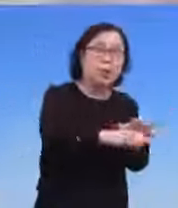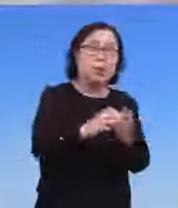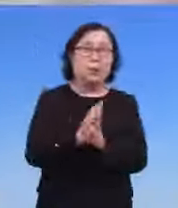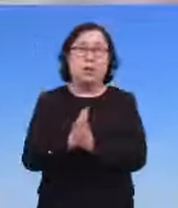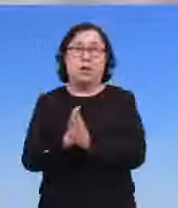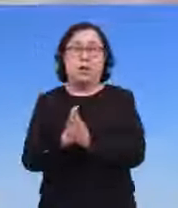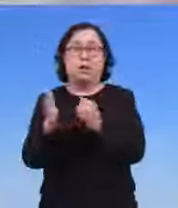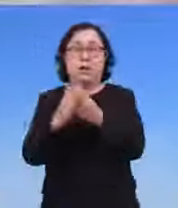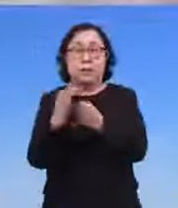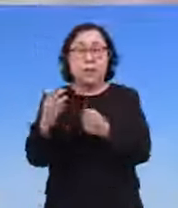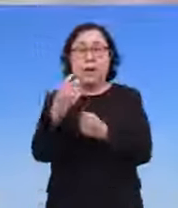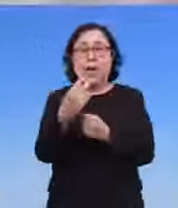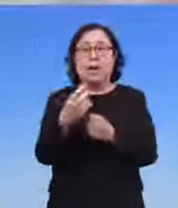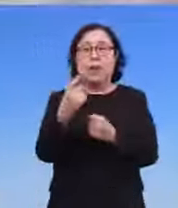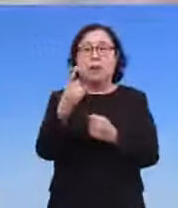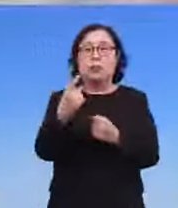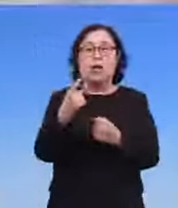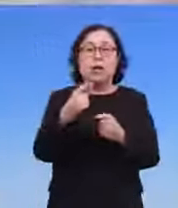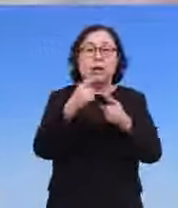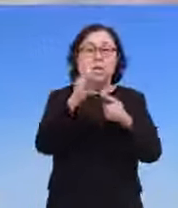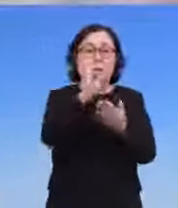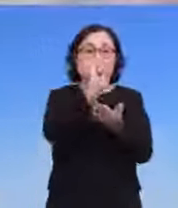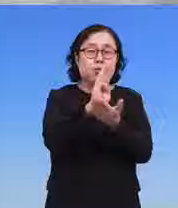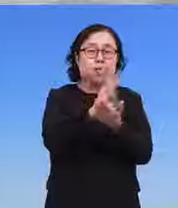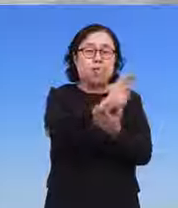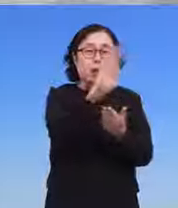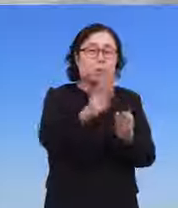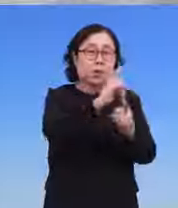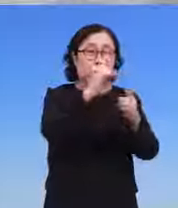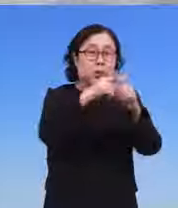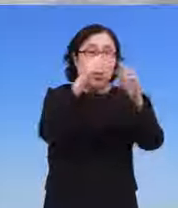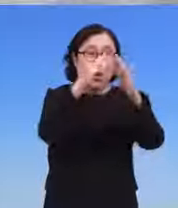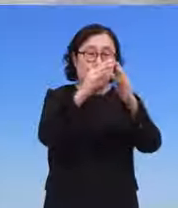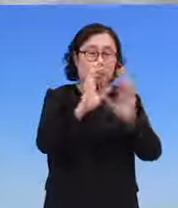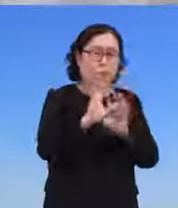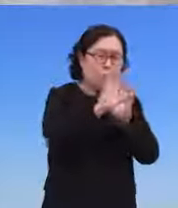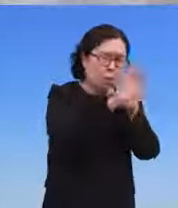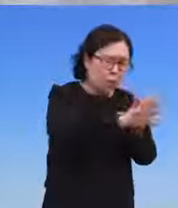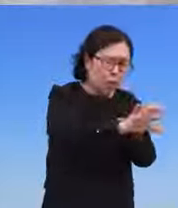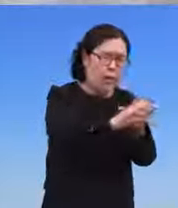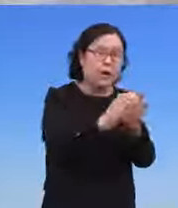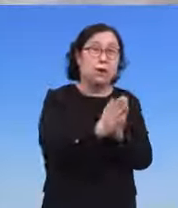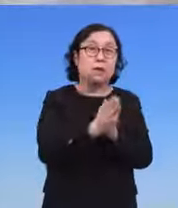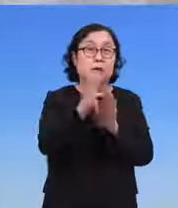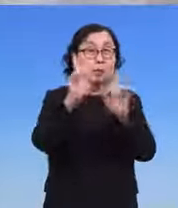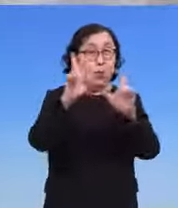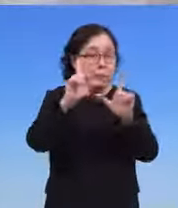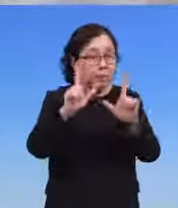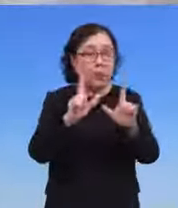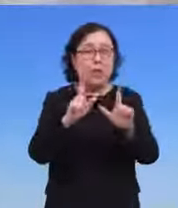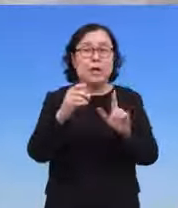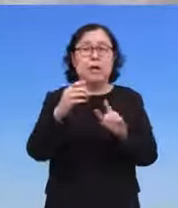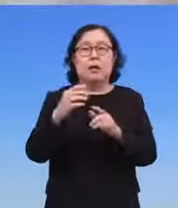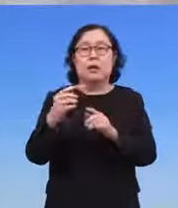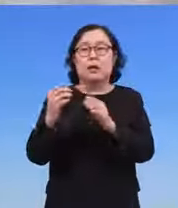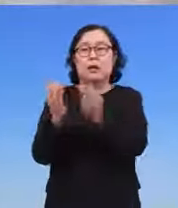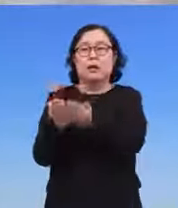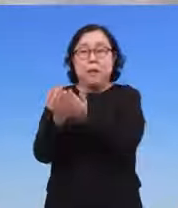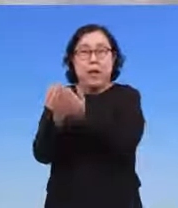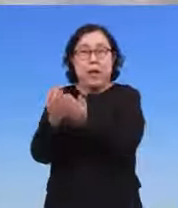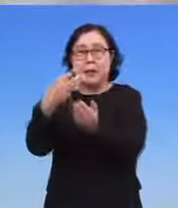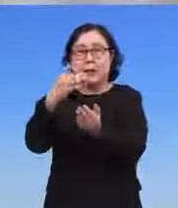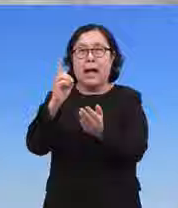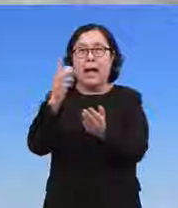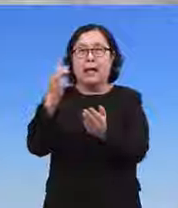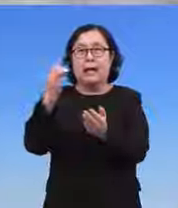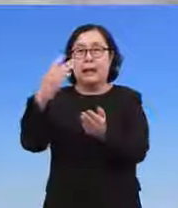지금 분당 우리 교회로 쏠리는 현상이 이게 지금 타이타닉의 쏠림 현상이다. 이걸 내가 어떻게 기뻐하고